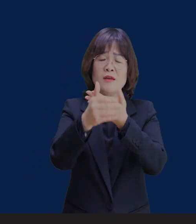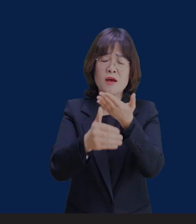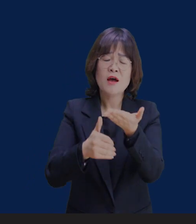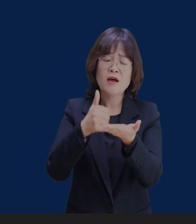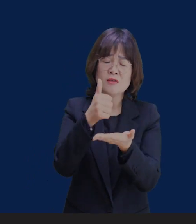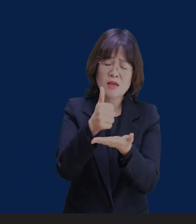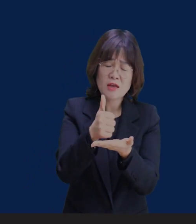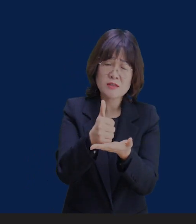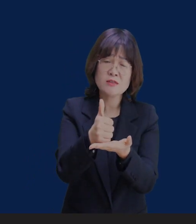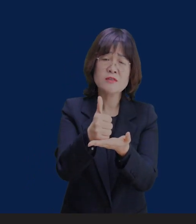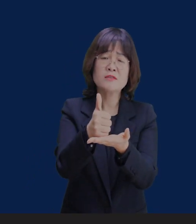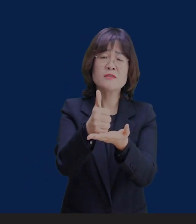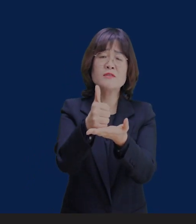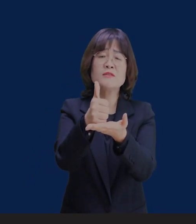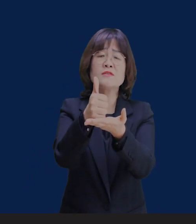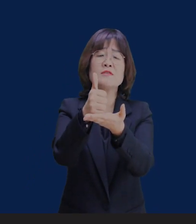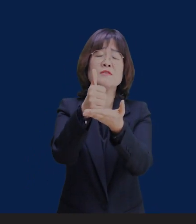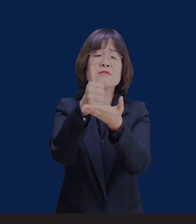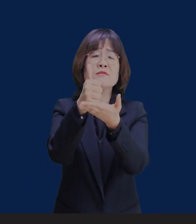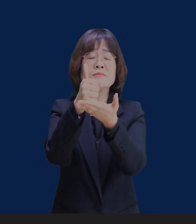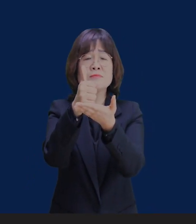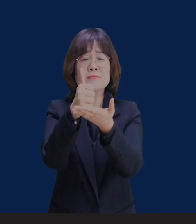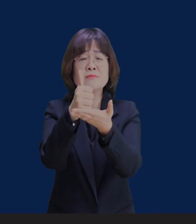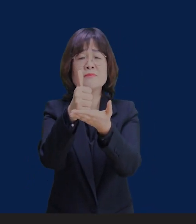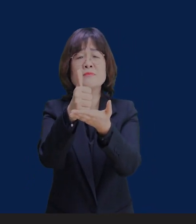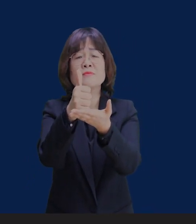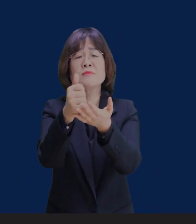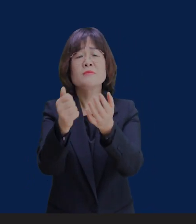왕이신 나의 하나님,